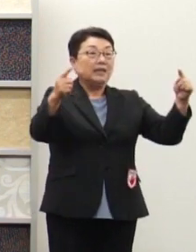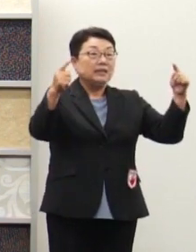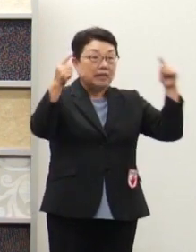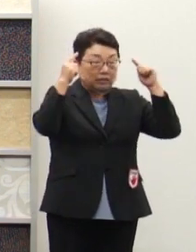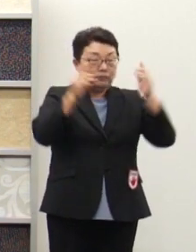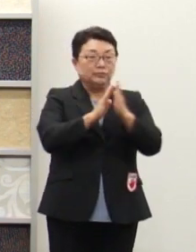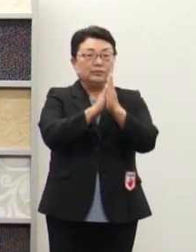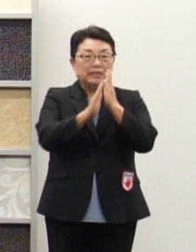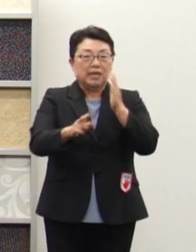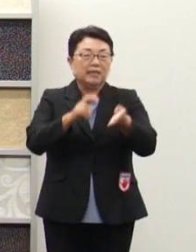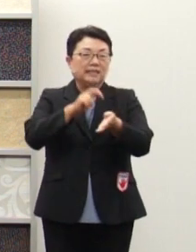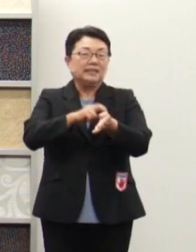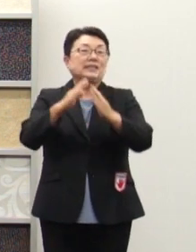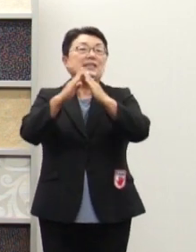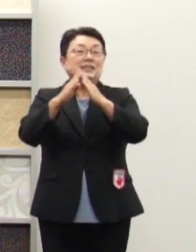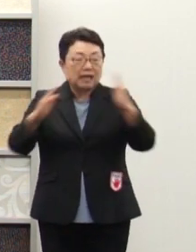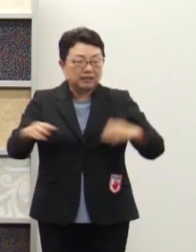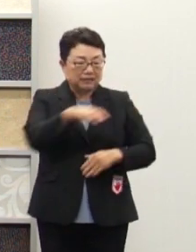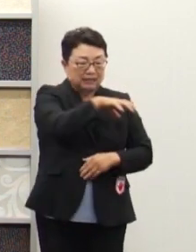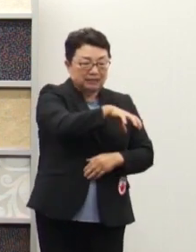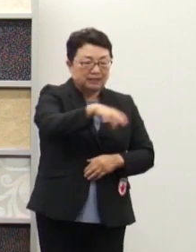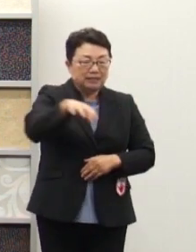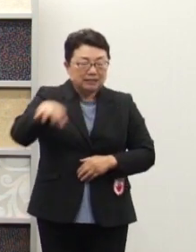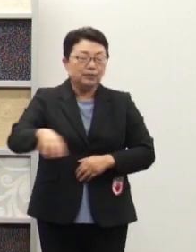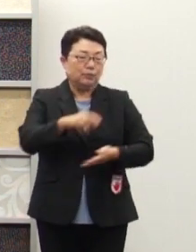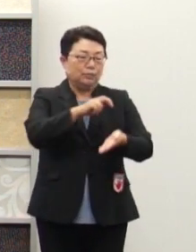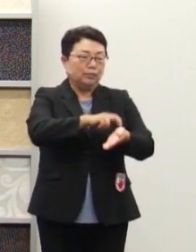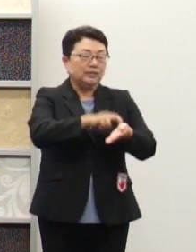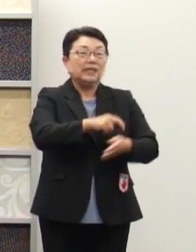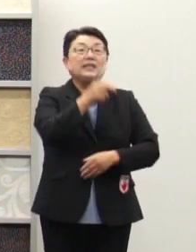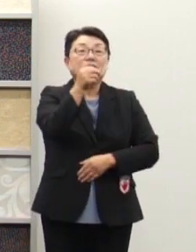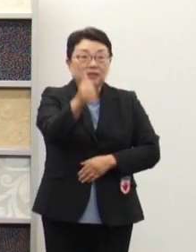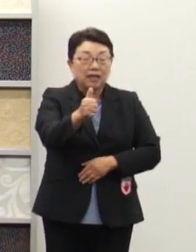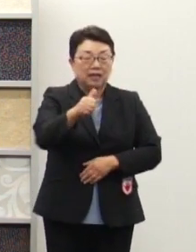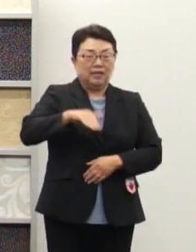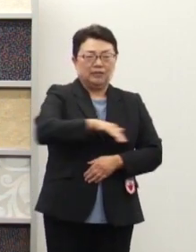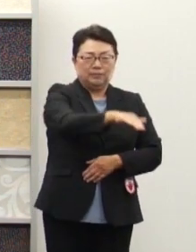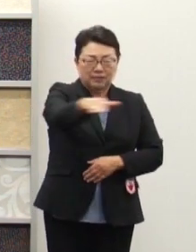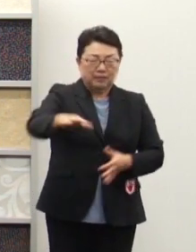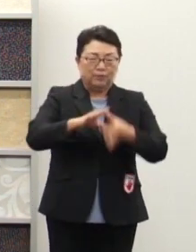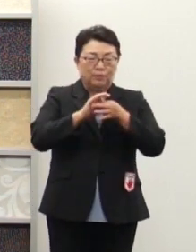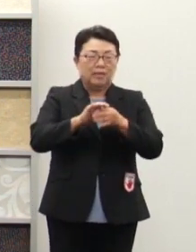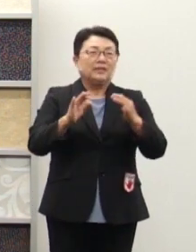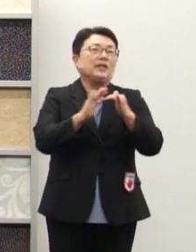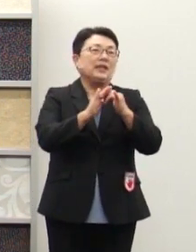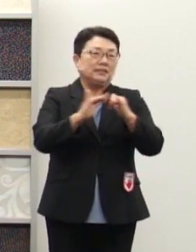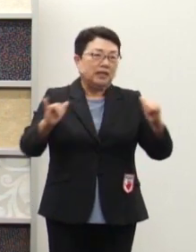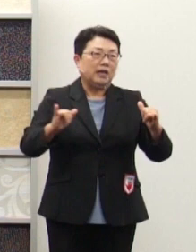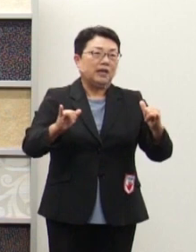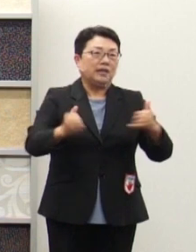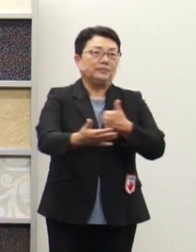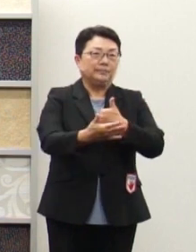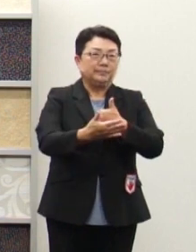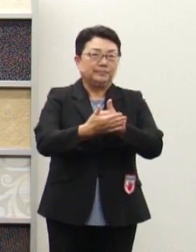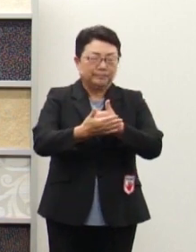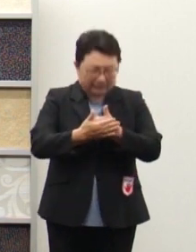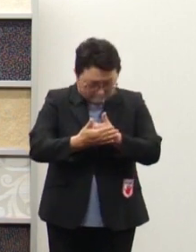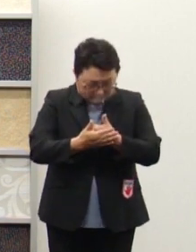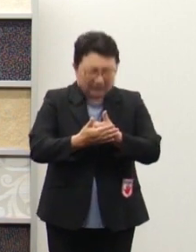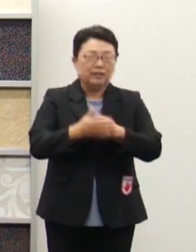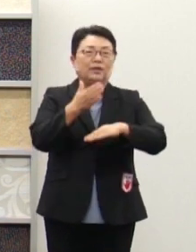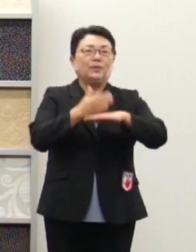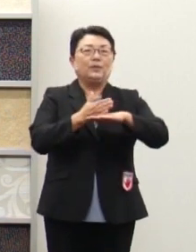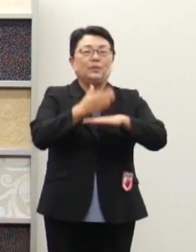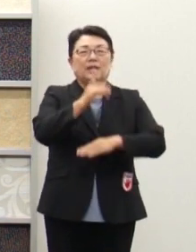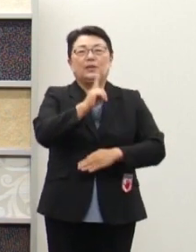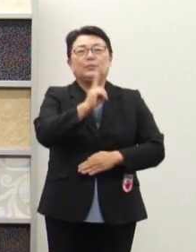して県医師会、各地域の医師会の先生はじめ、すべての関係者の皆様に心からこの場をお借りいたしまして、